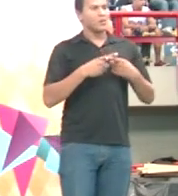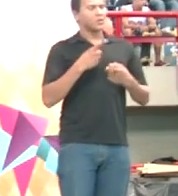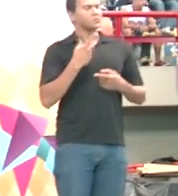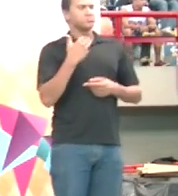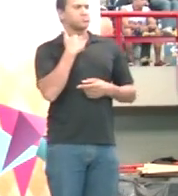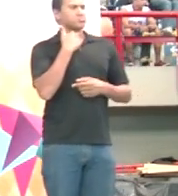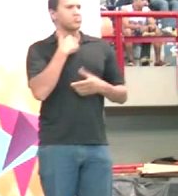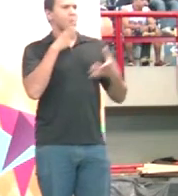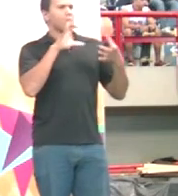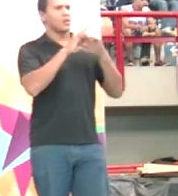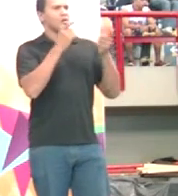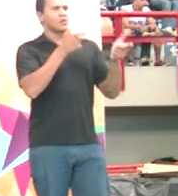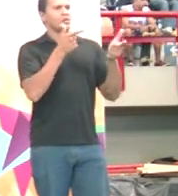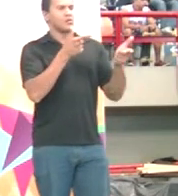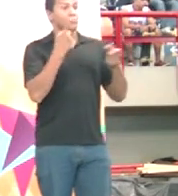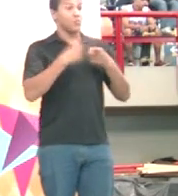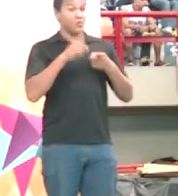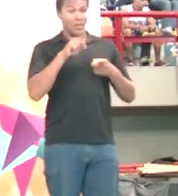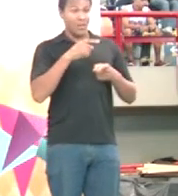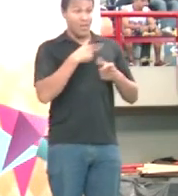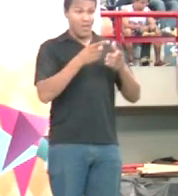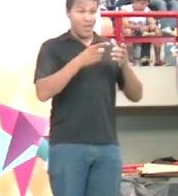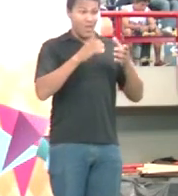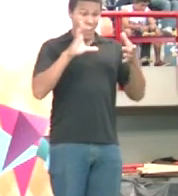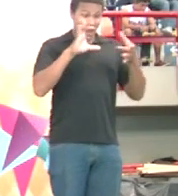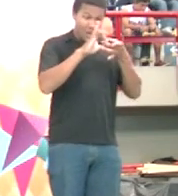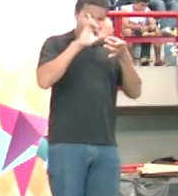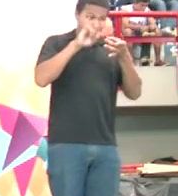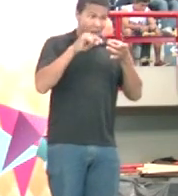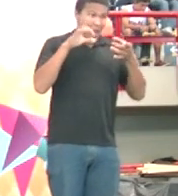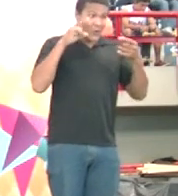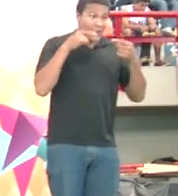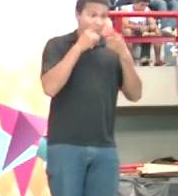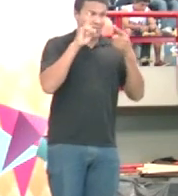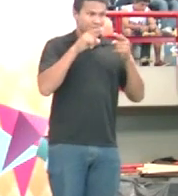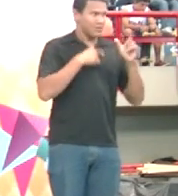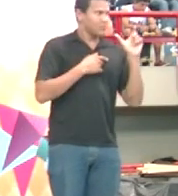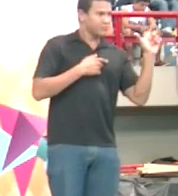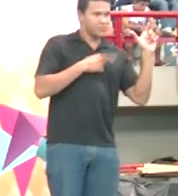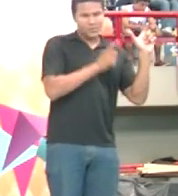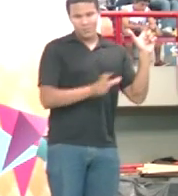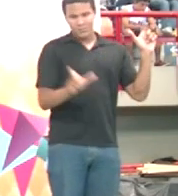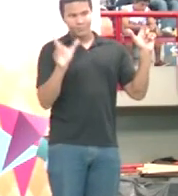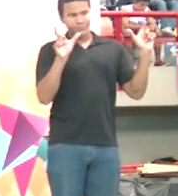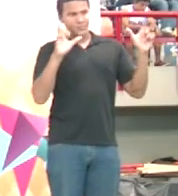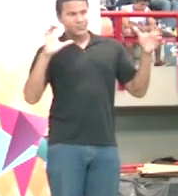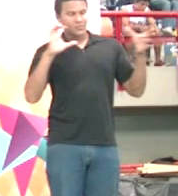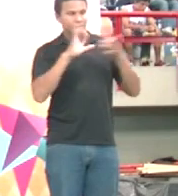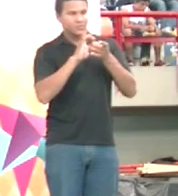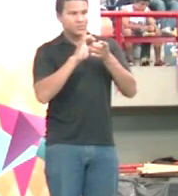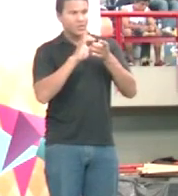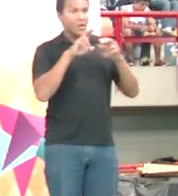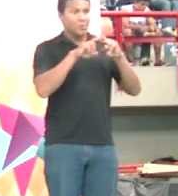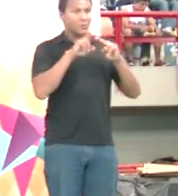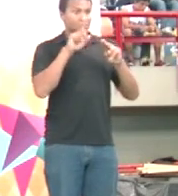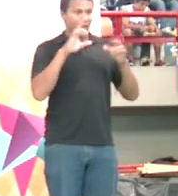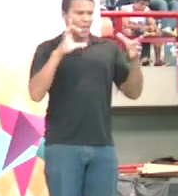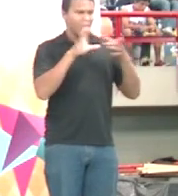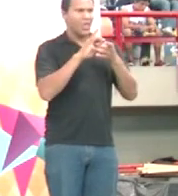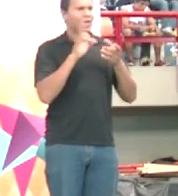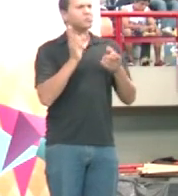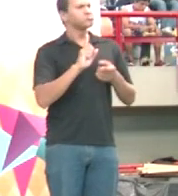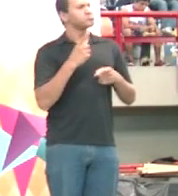o antes e o depois, e não teve nada antes, porque o texto está começando agora, tá certo? Eu não posso por